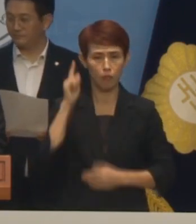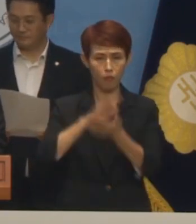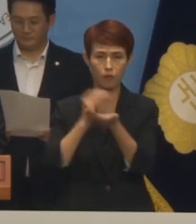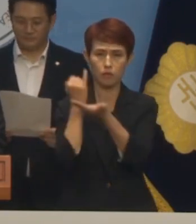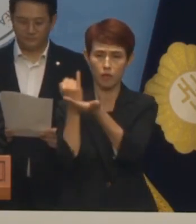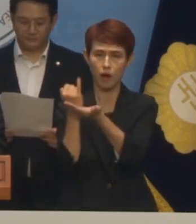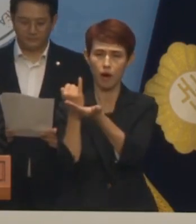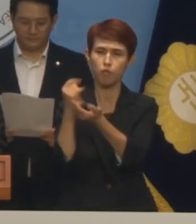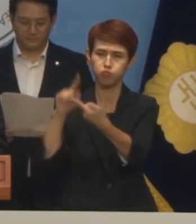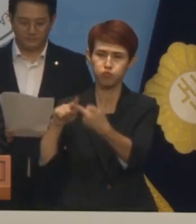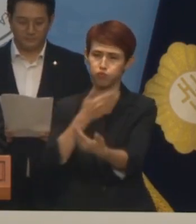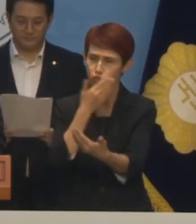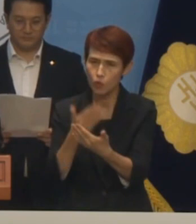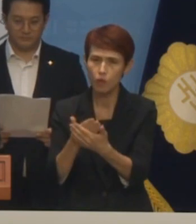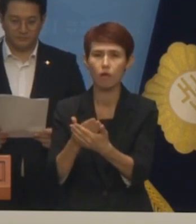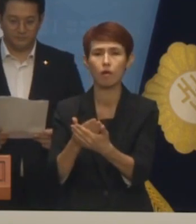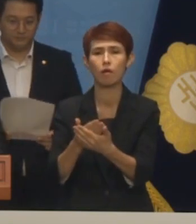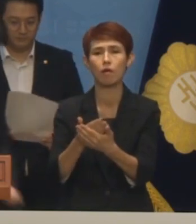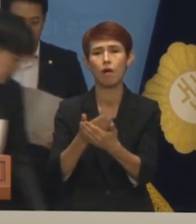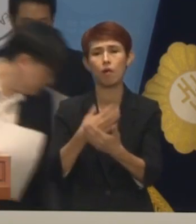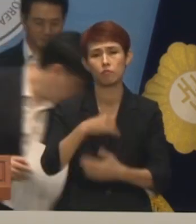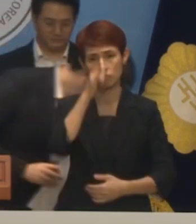열망이 뜨겁다는 점 또한 느낄 수 있었습니다.